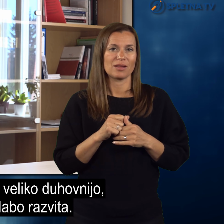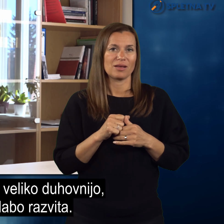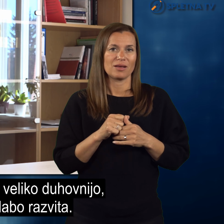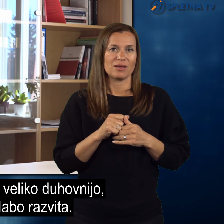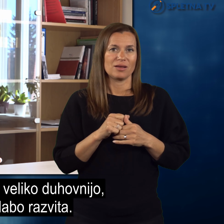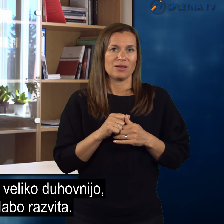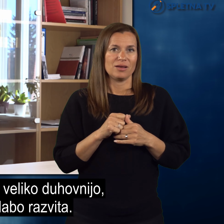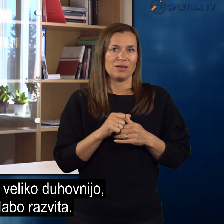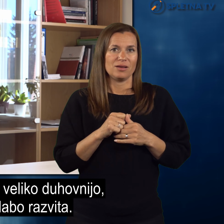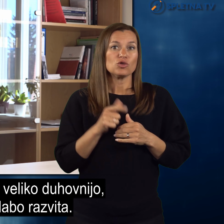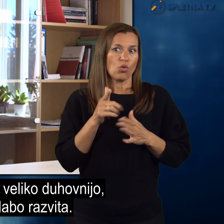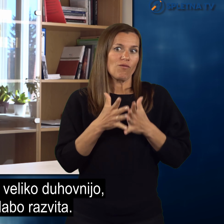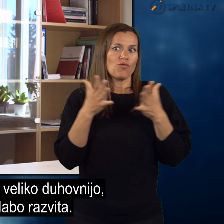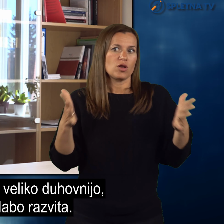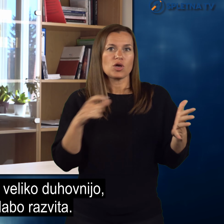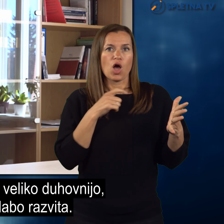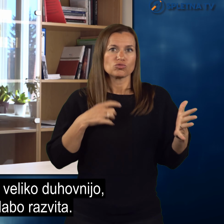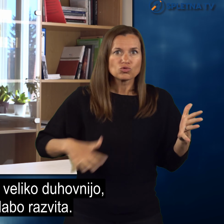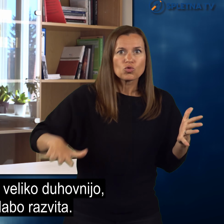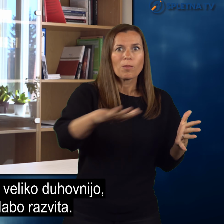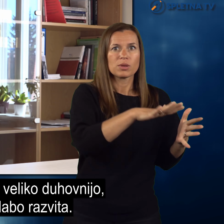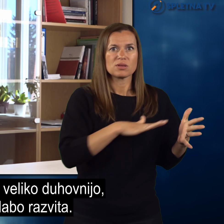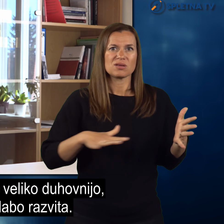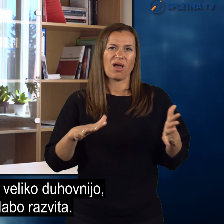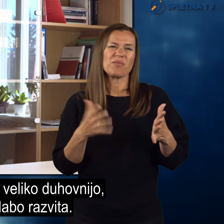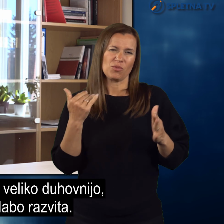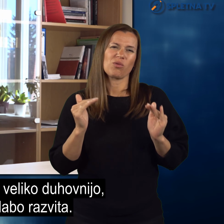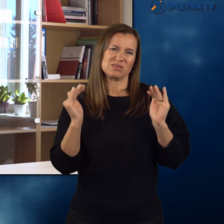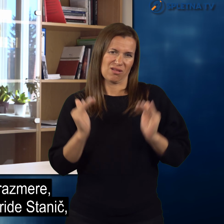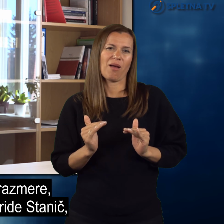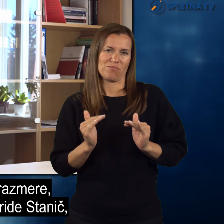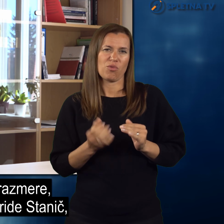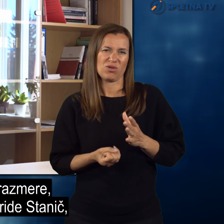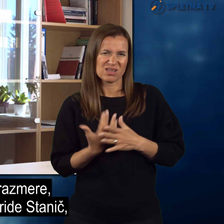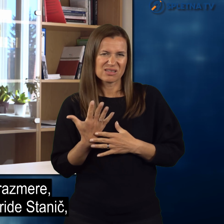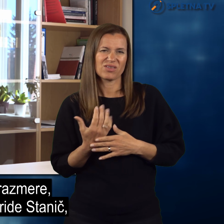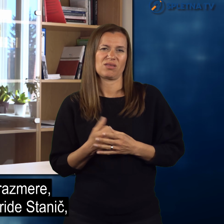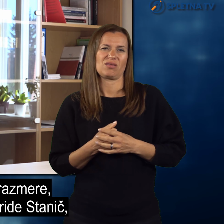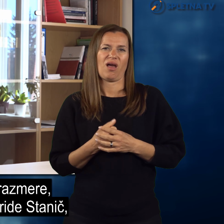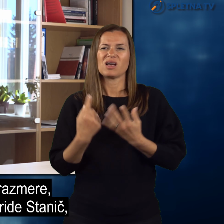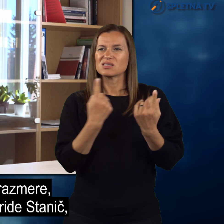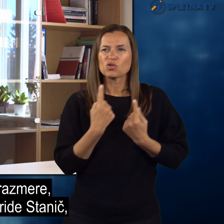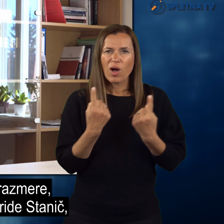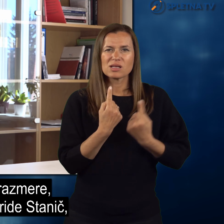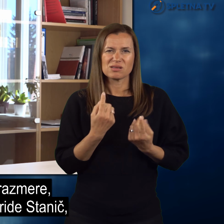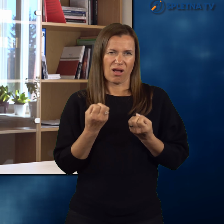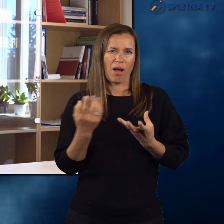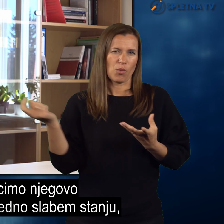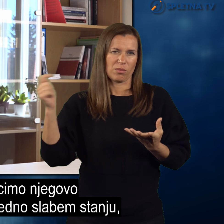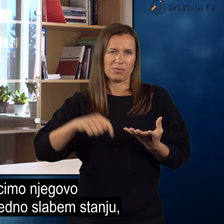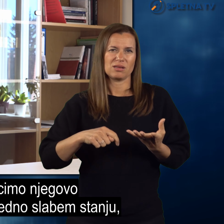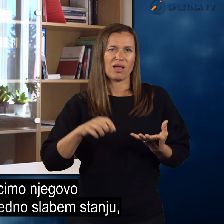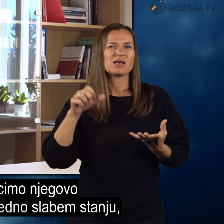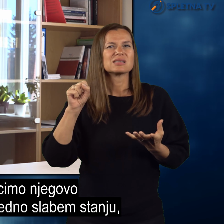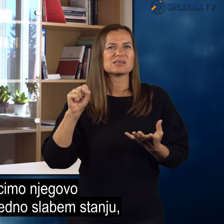relativno veliko duhovnijo, ki je zelo slabo razvita tudi v razmere, v katere pride Stanič.